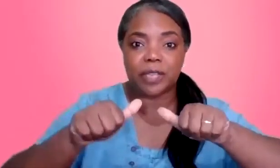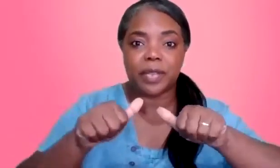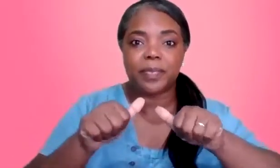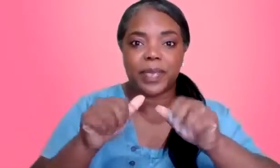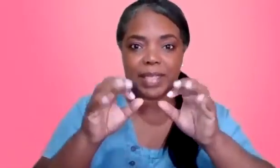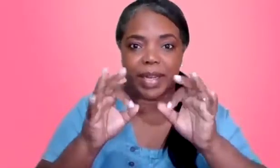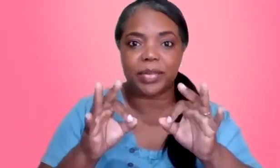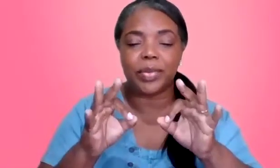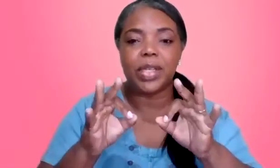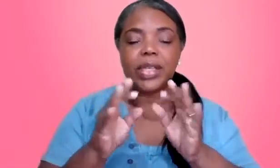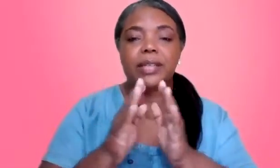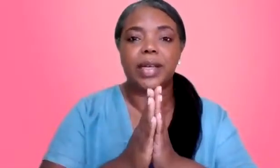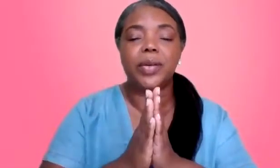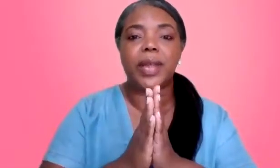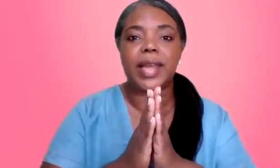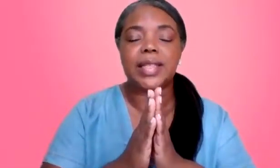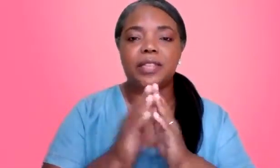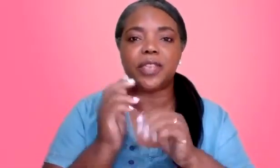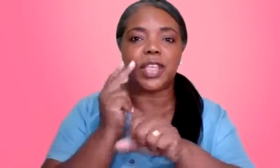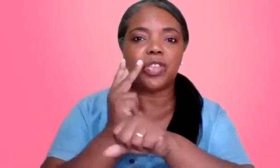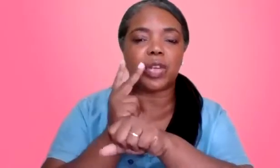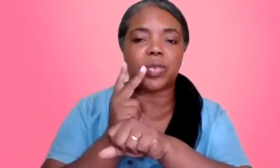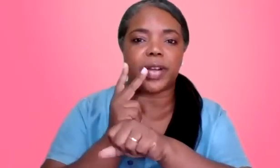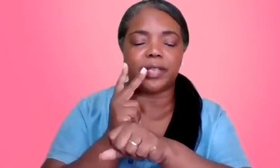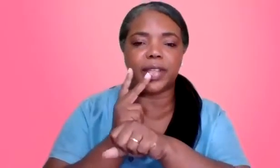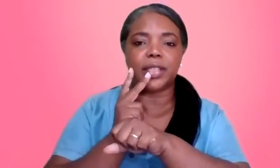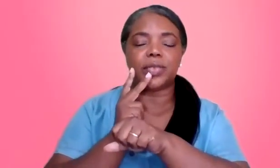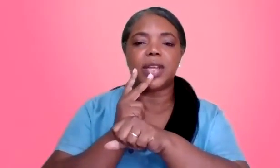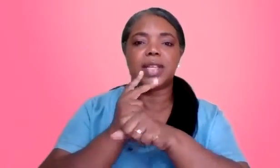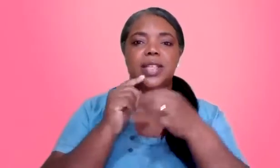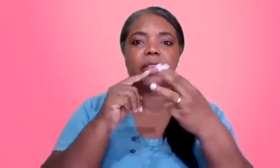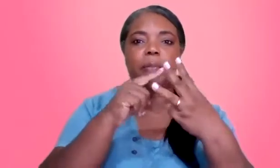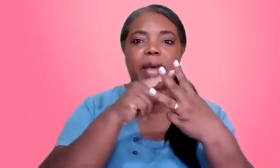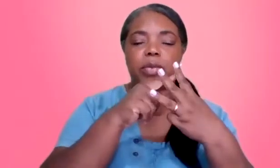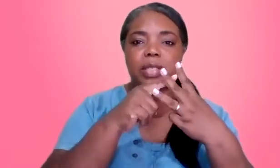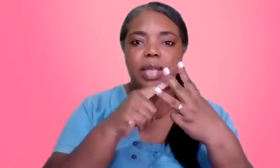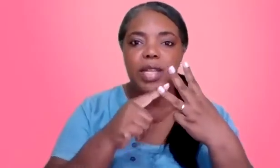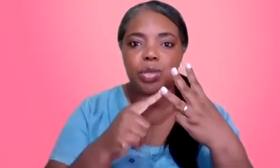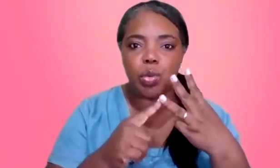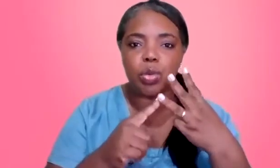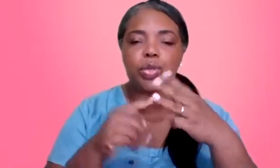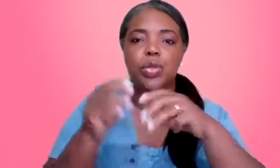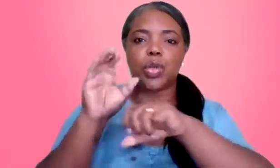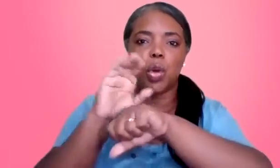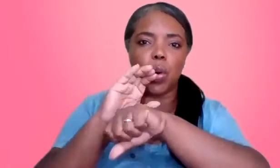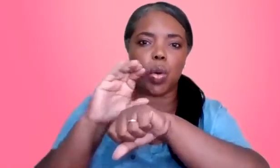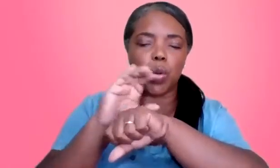avaliativa, tá certo? Então, esse vídeo que eu estou gravando serve para os três cursos: o curso